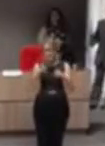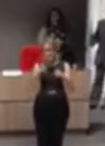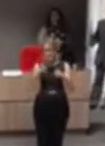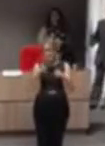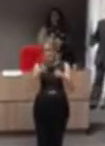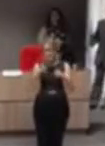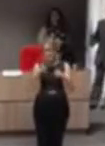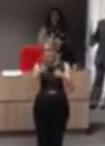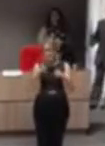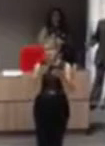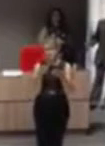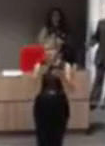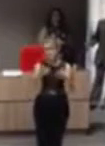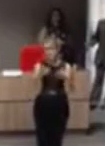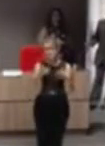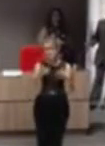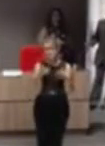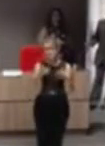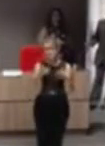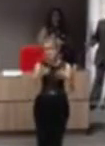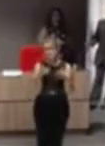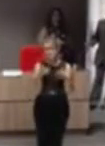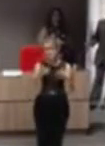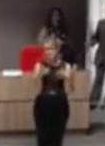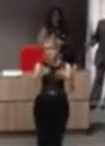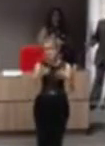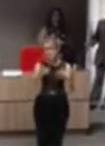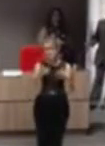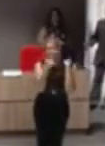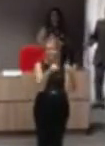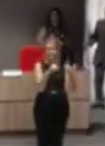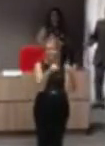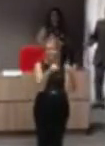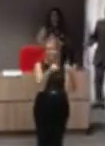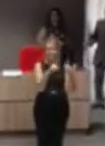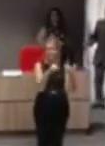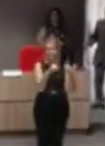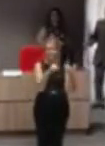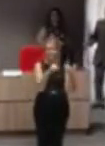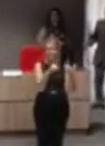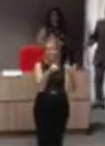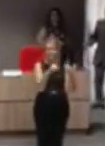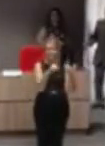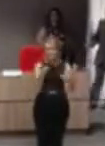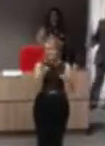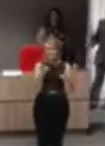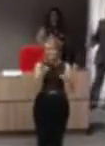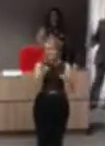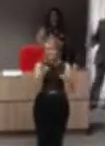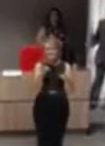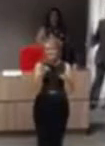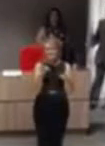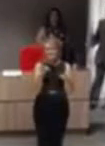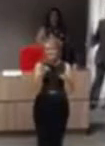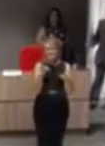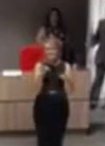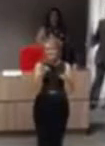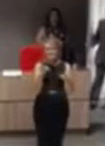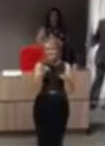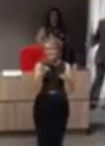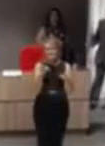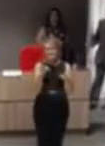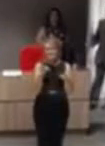Agradeço especialmente ao Mecanismo de Combate à Tortura, nas pessoas dos peritos Thaís Soboslain,